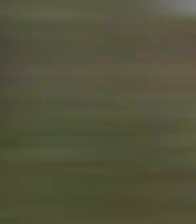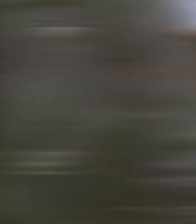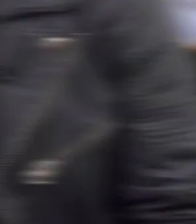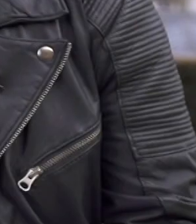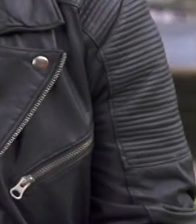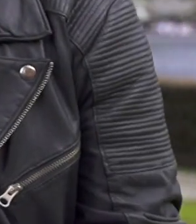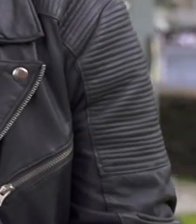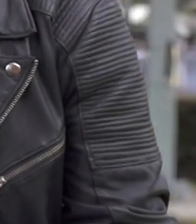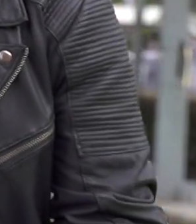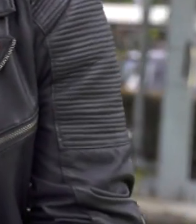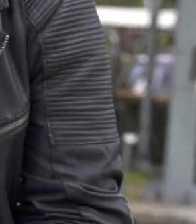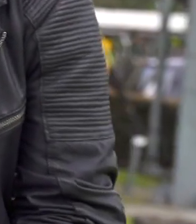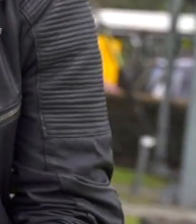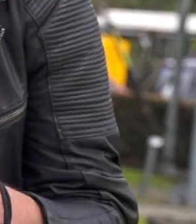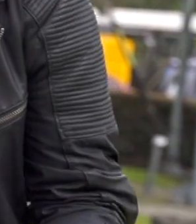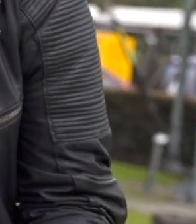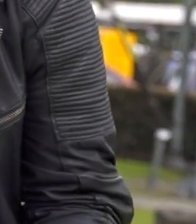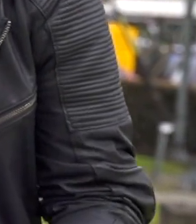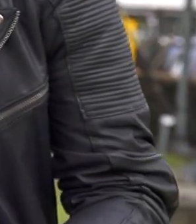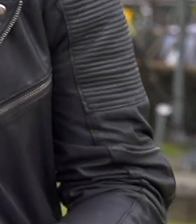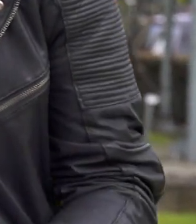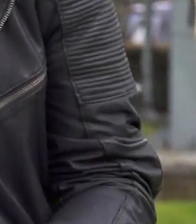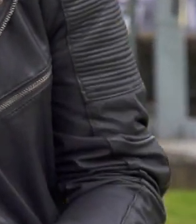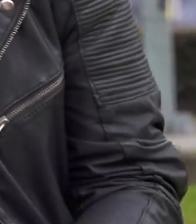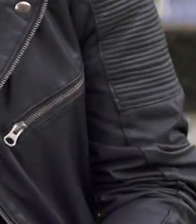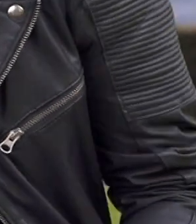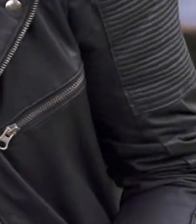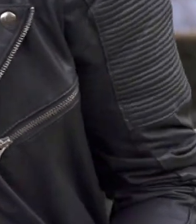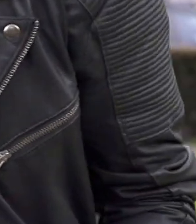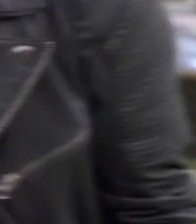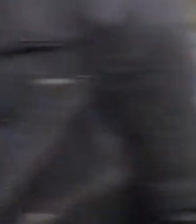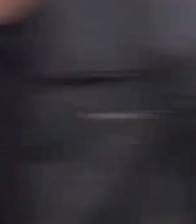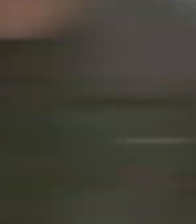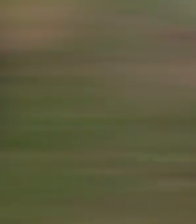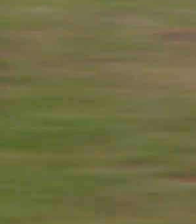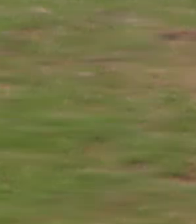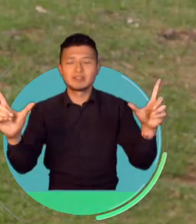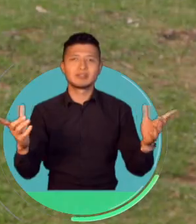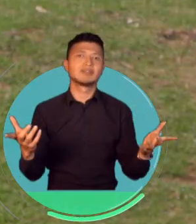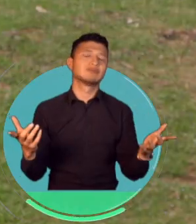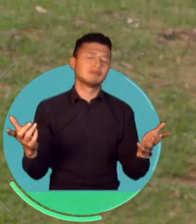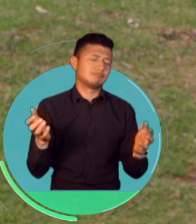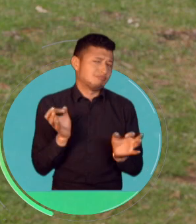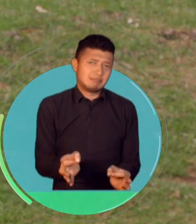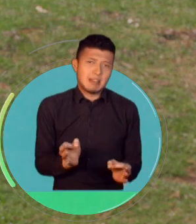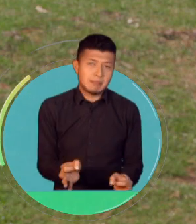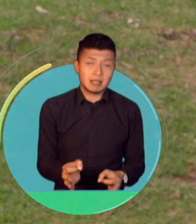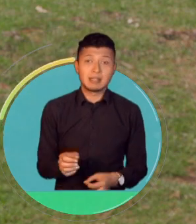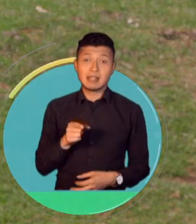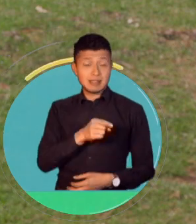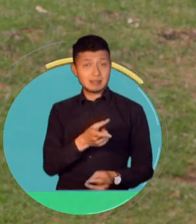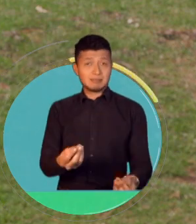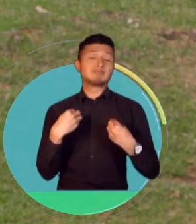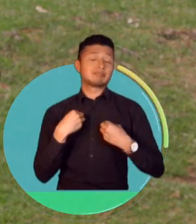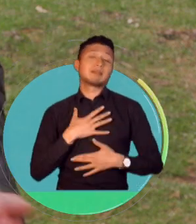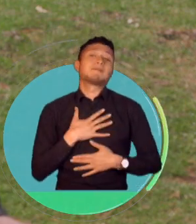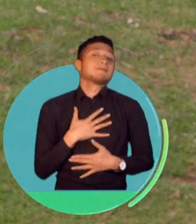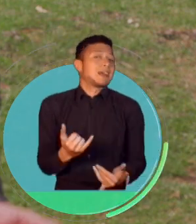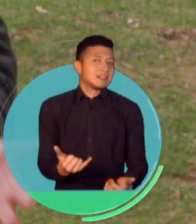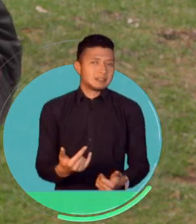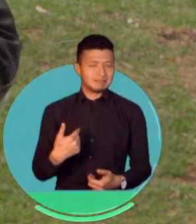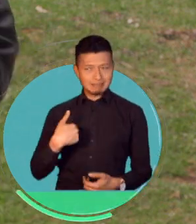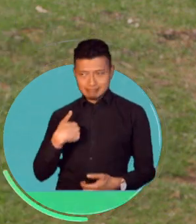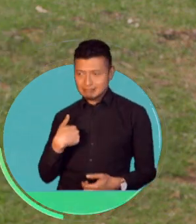la televisión conectados con nosotros de lunes a sábado a las 10 de la noche buena hora para hablar de música eso pues me hace muy feliz